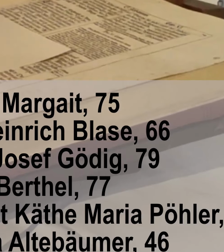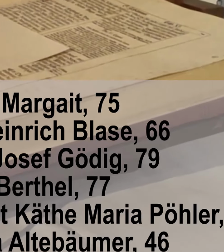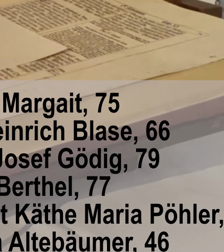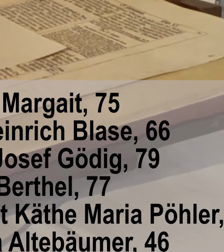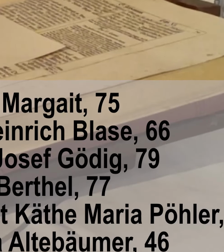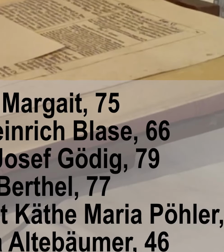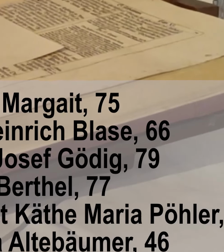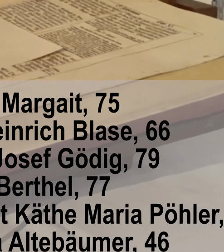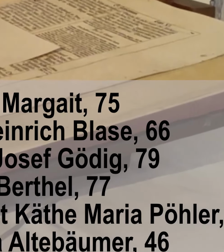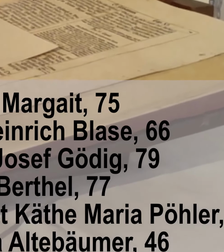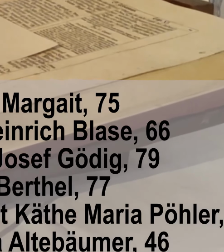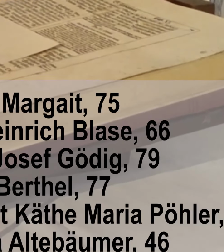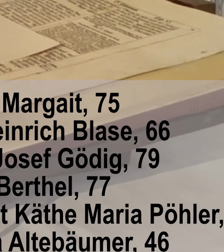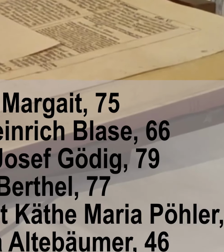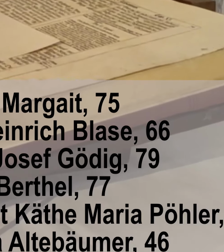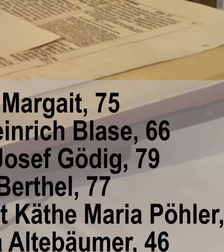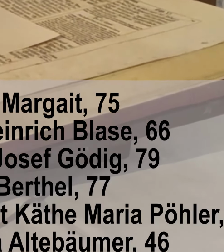Dirk Heinrich Blase,